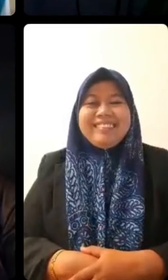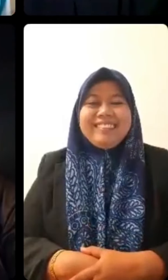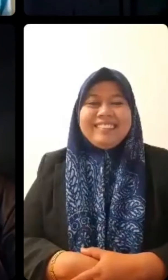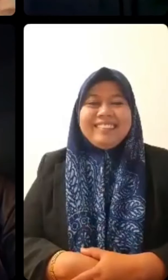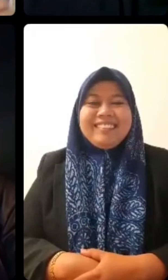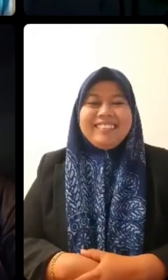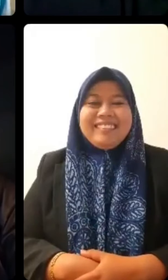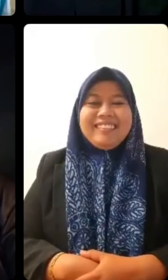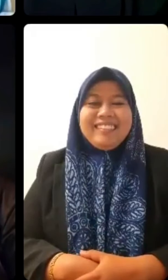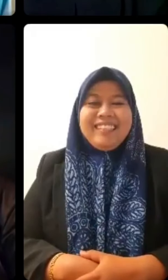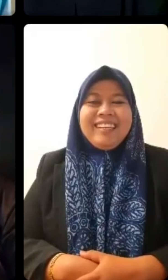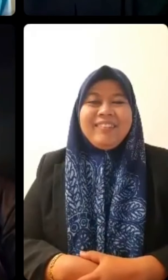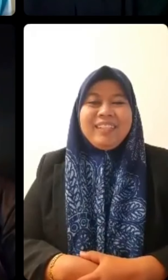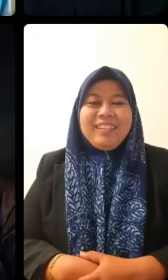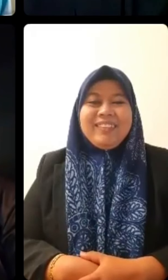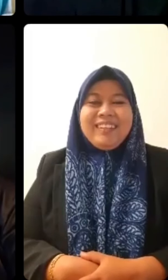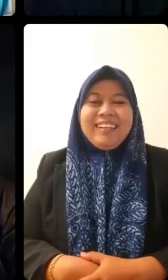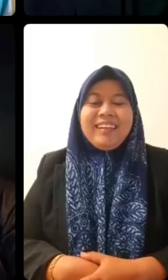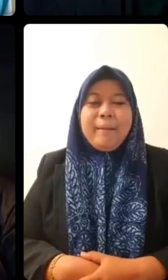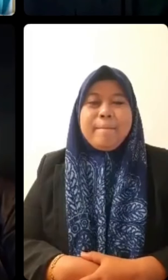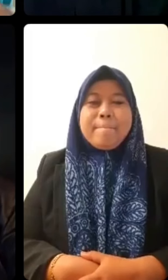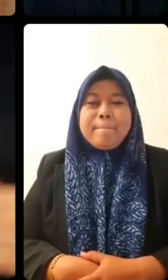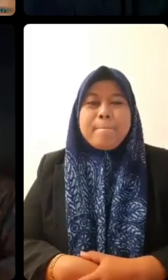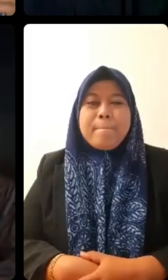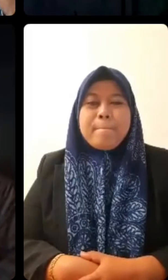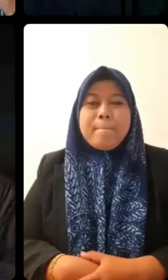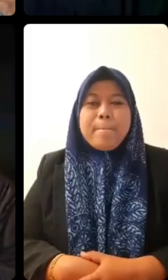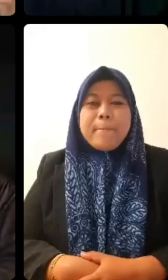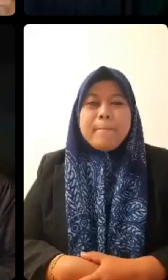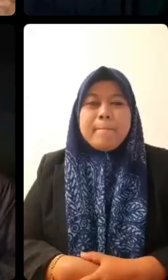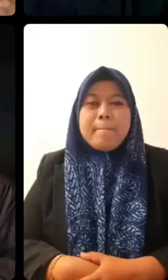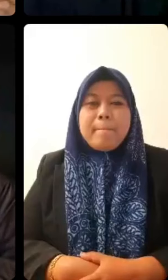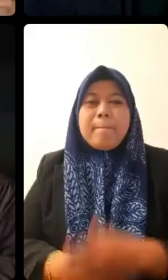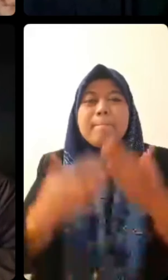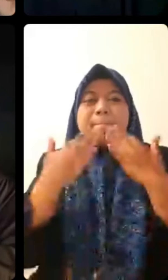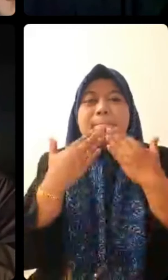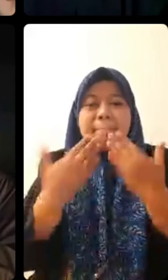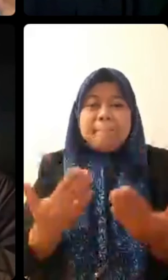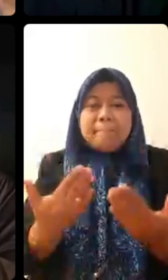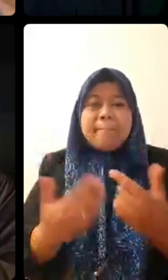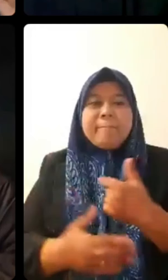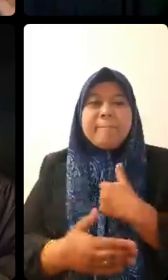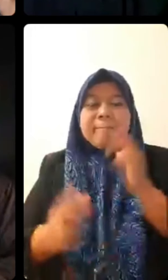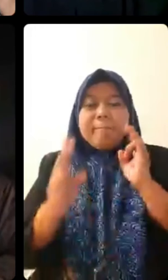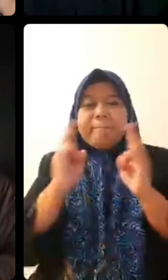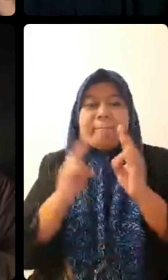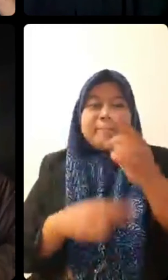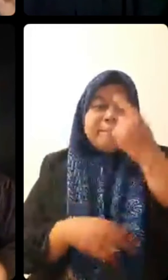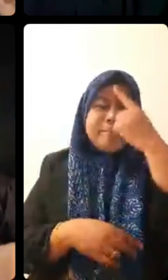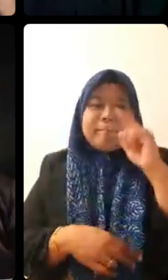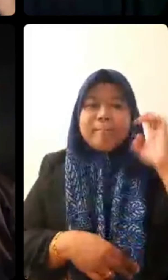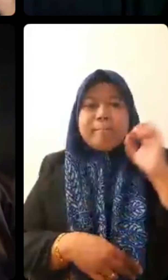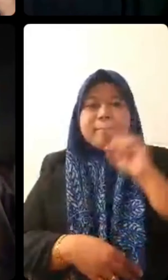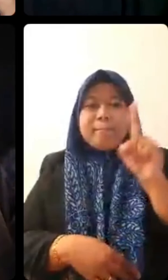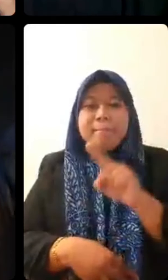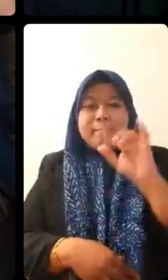Okay. Yeah. Terima kasihlah saya nak ucapkan kepada Cik Zahid dan juga Cik Anis sebab sudi